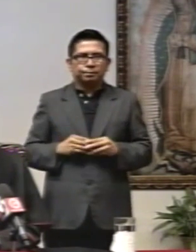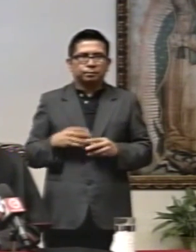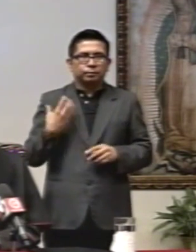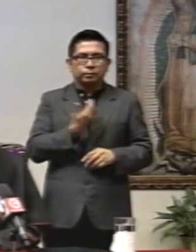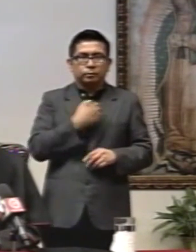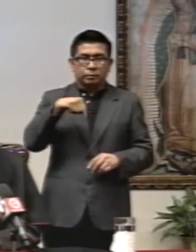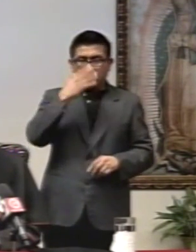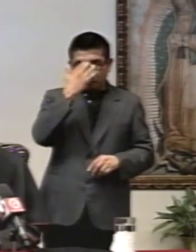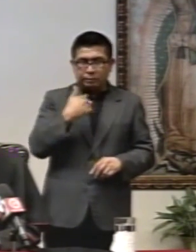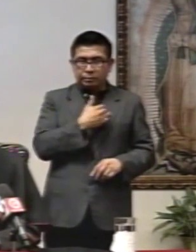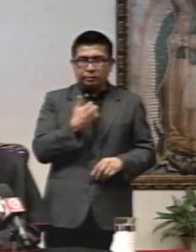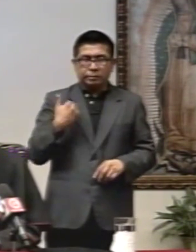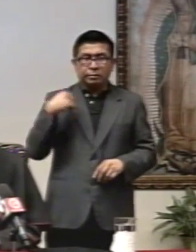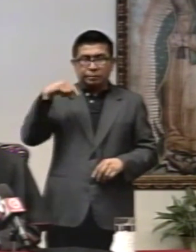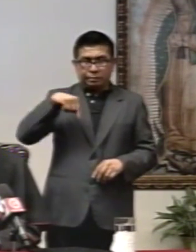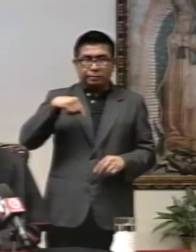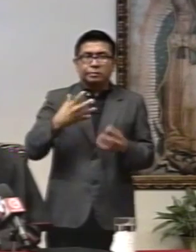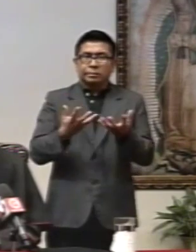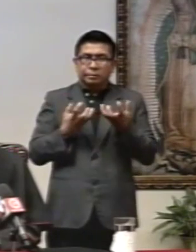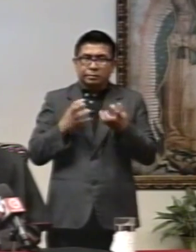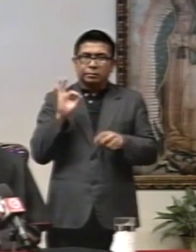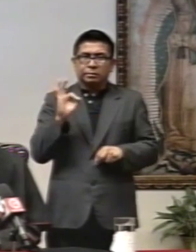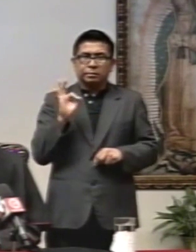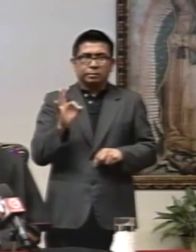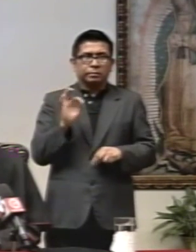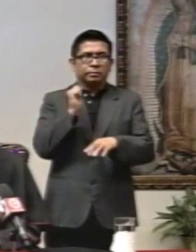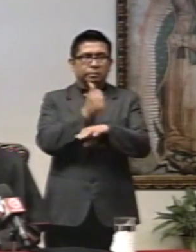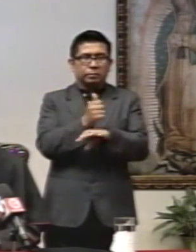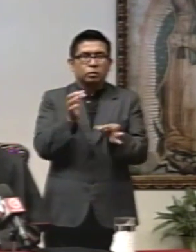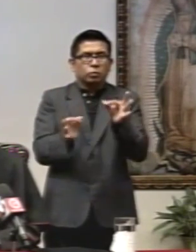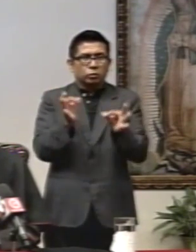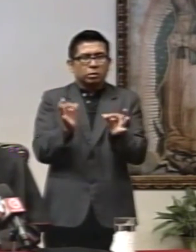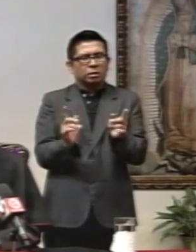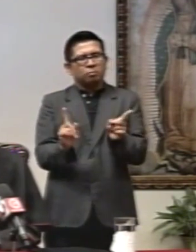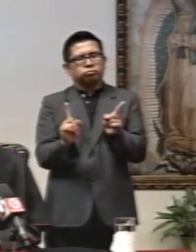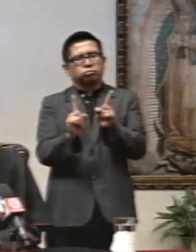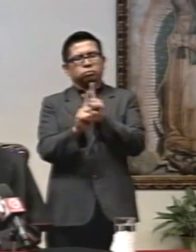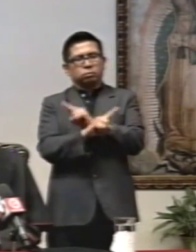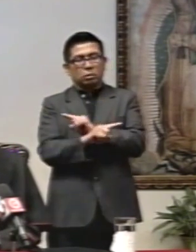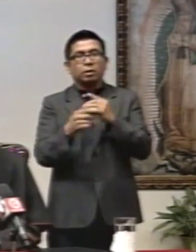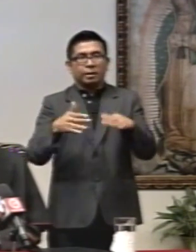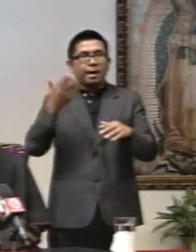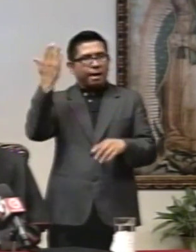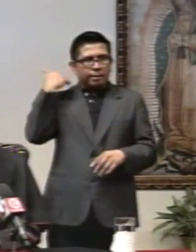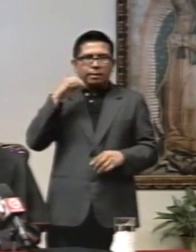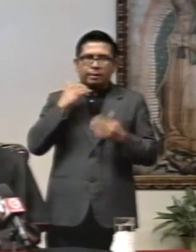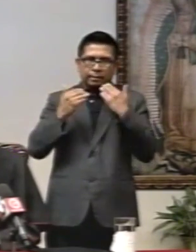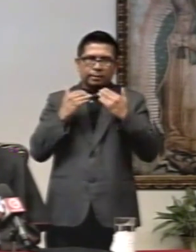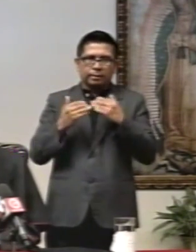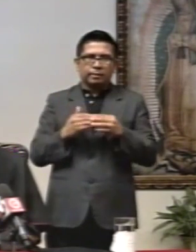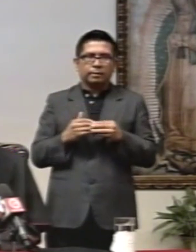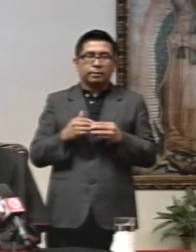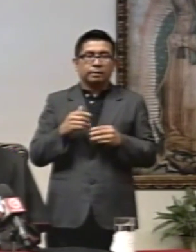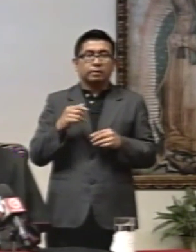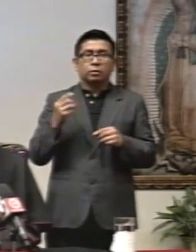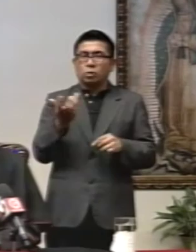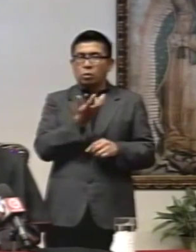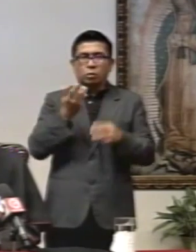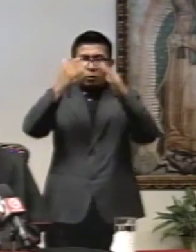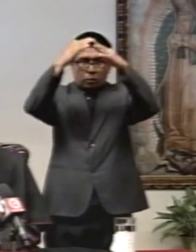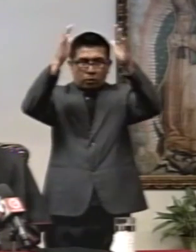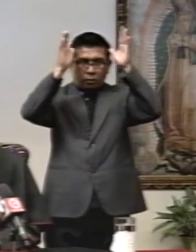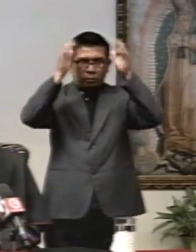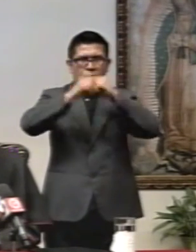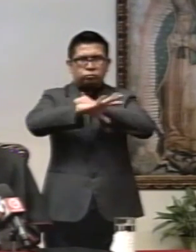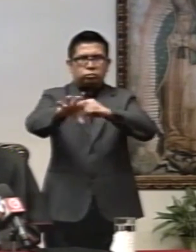Nosotros hubiéramos querido mejor una justicia transicional, y lo dijimos en su momento. La conferencia